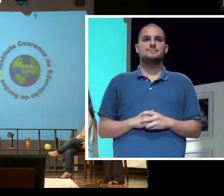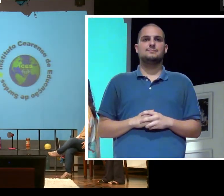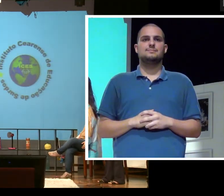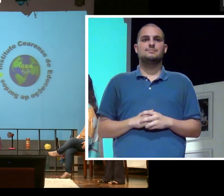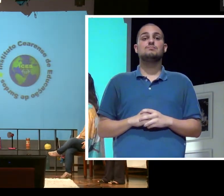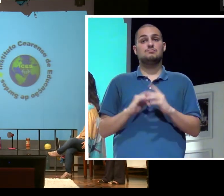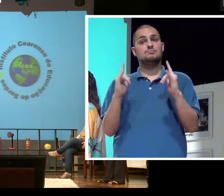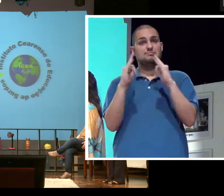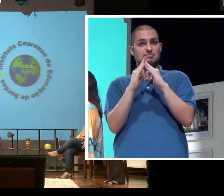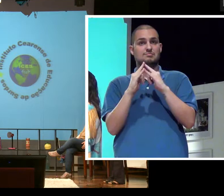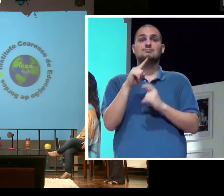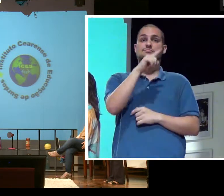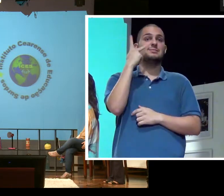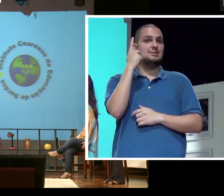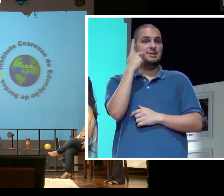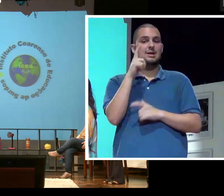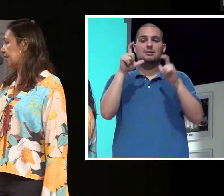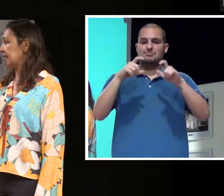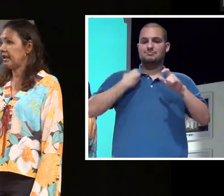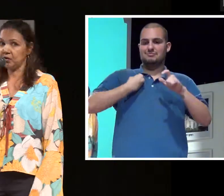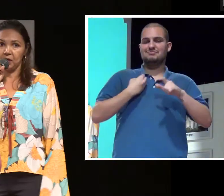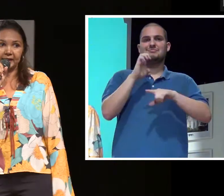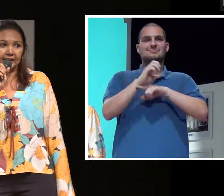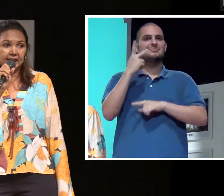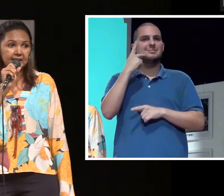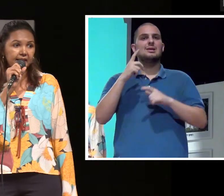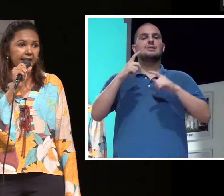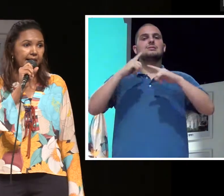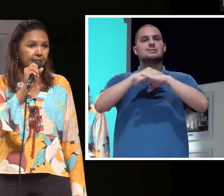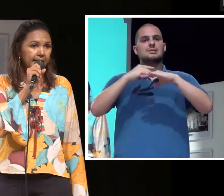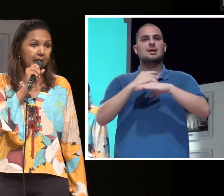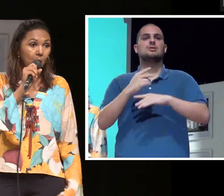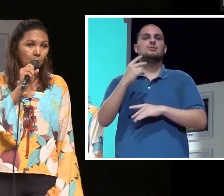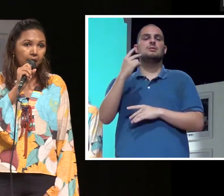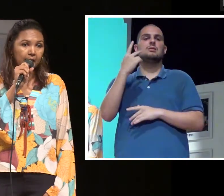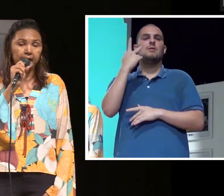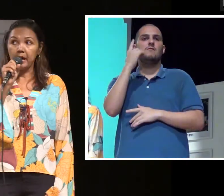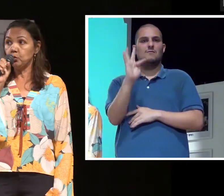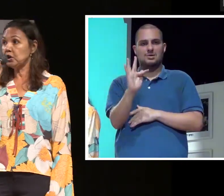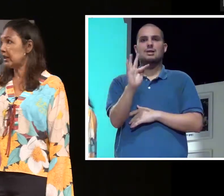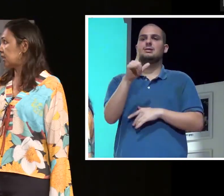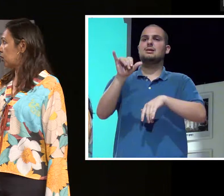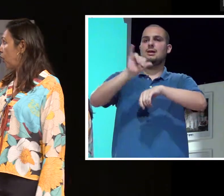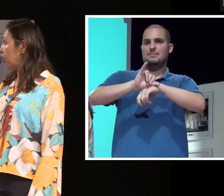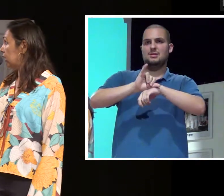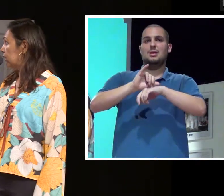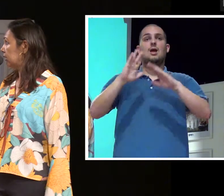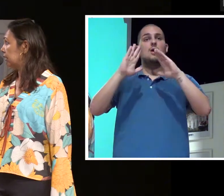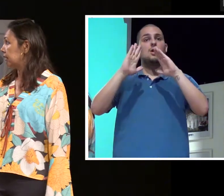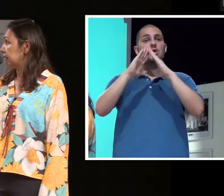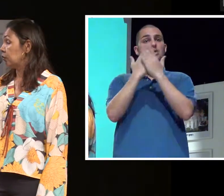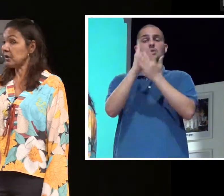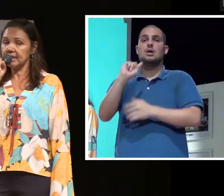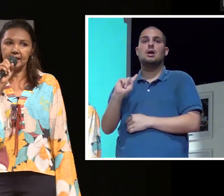O ICES ele está localizado no Ceará, na cidade de Fortaleza, que é a capital, é a única